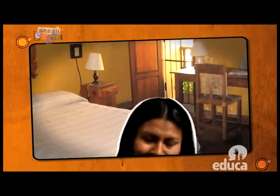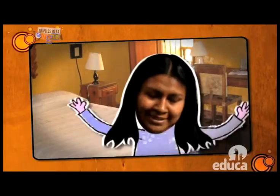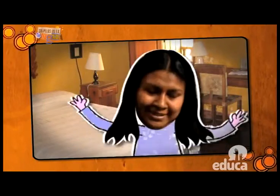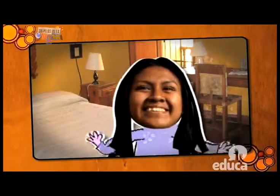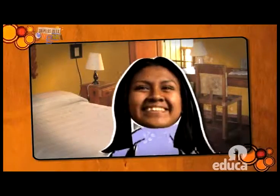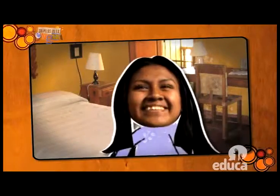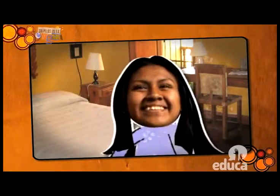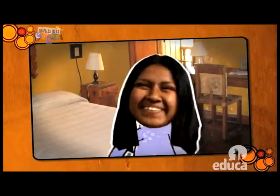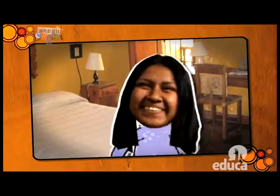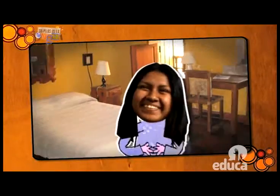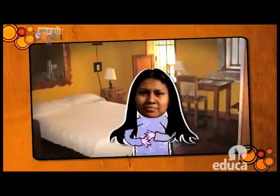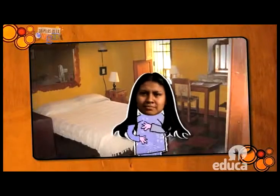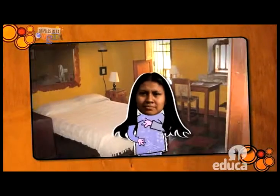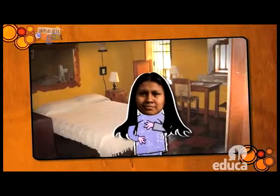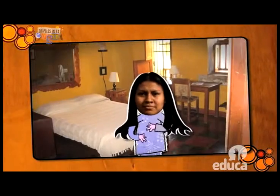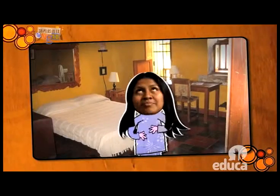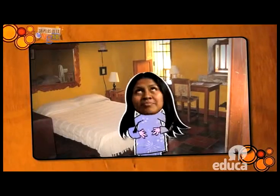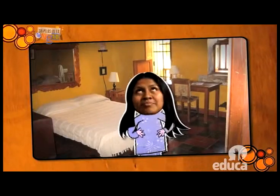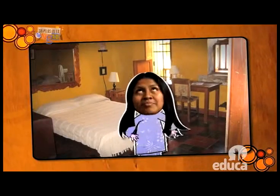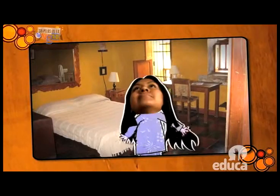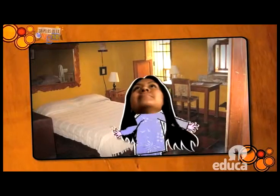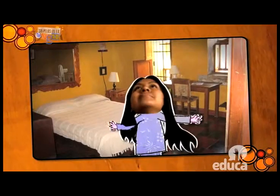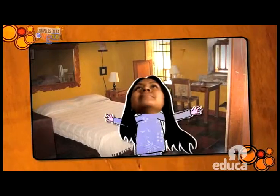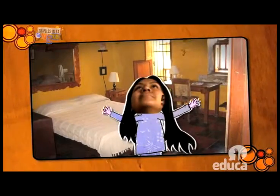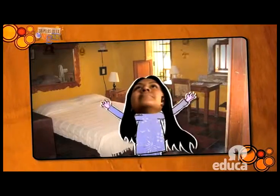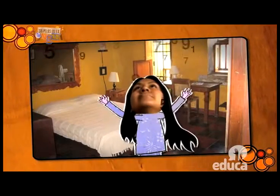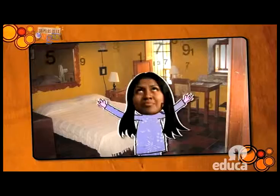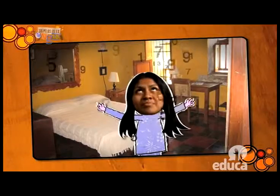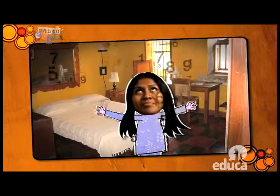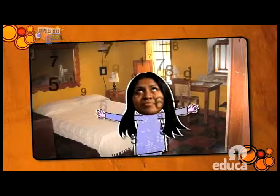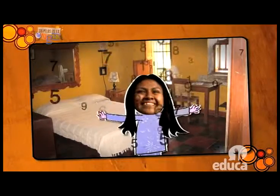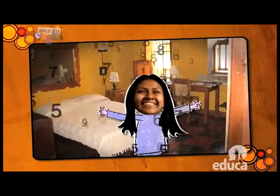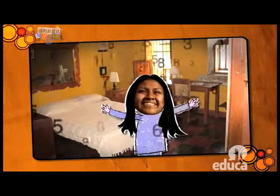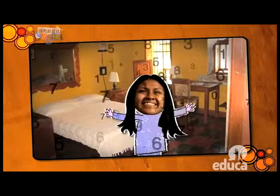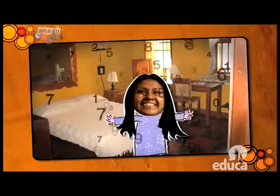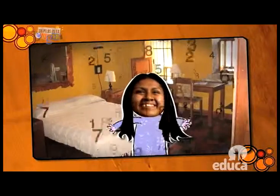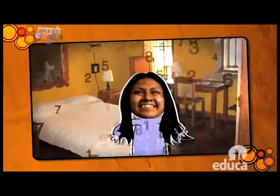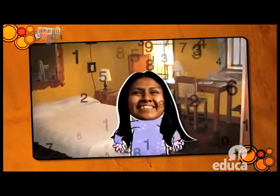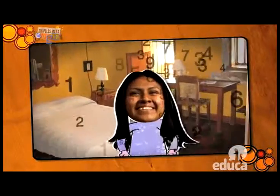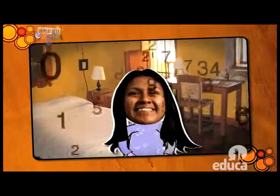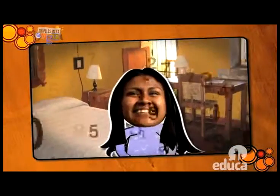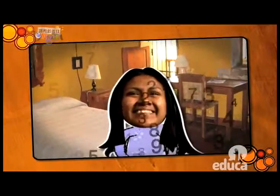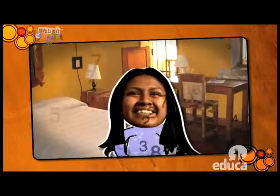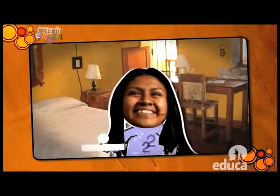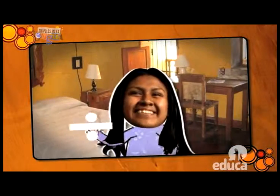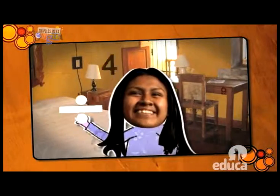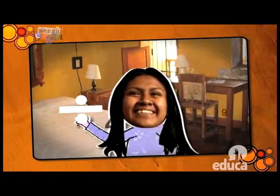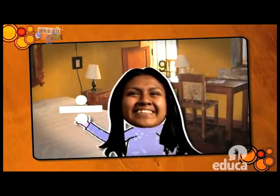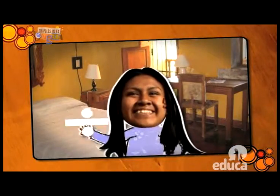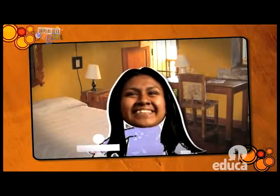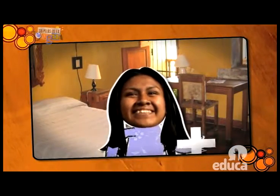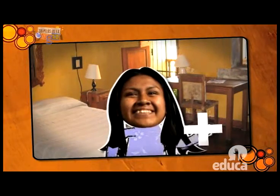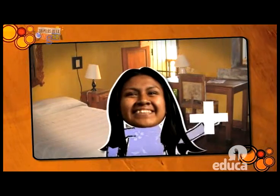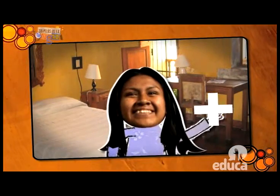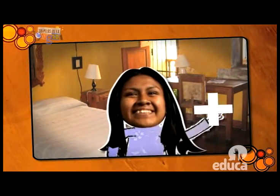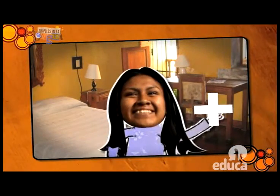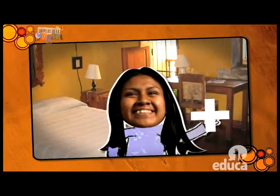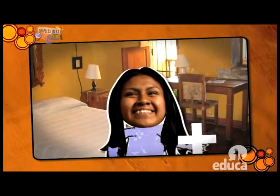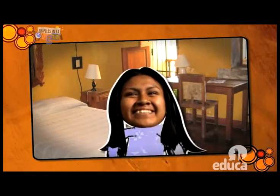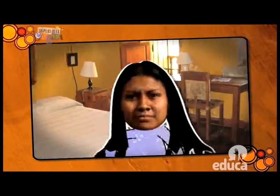A mí me gustaría mucho trabajar con algo que tenga que ver con números o matemáticas. Me gusta la división, la suma. Por